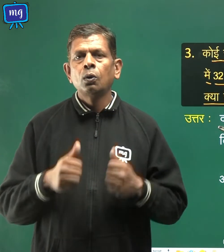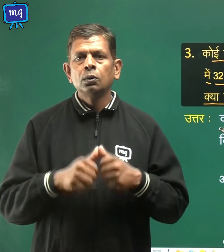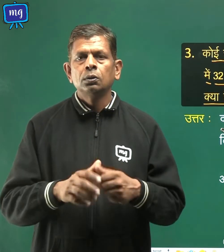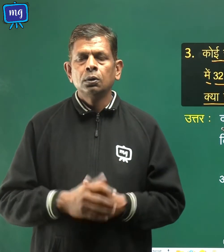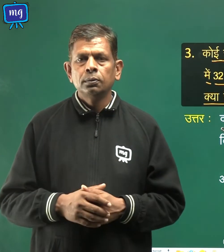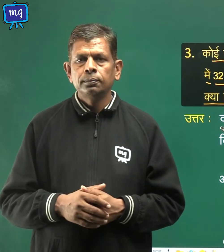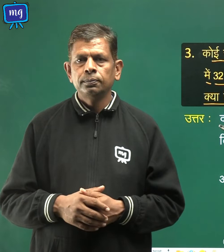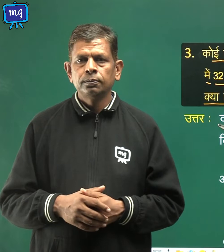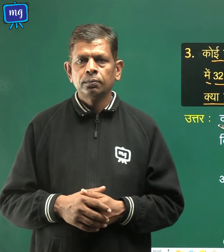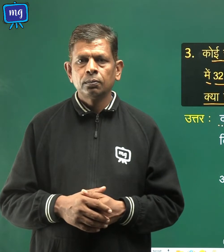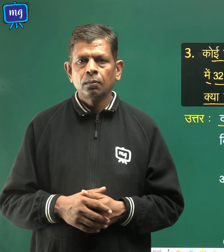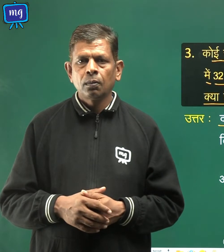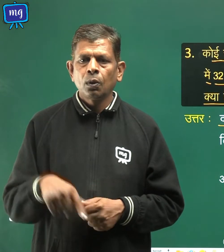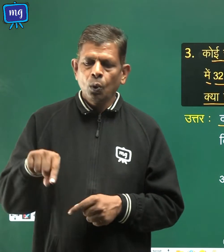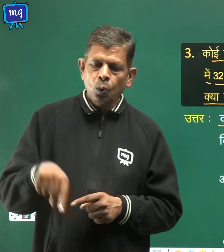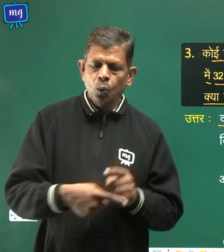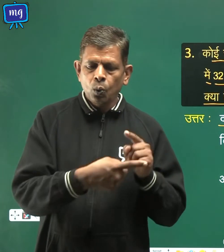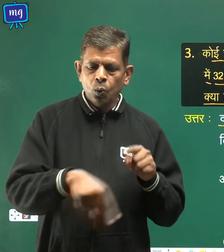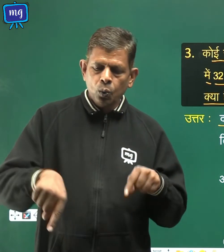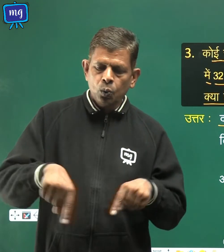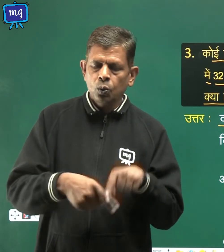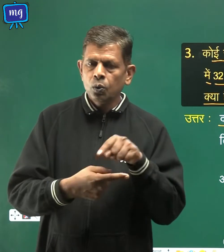उत्तर, दोलनों की संख्या